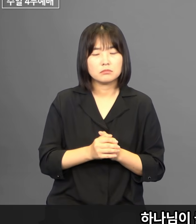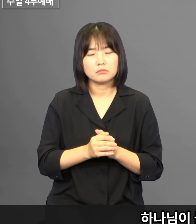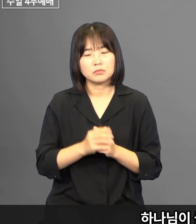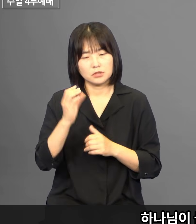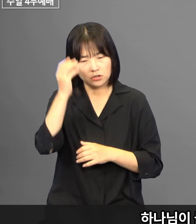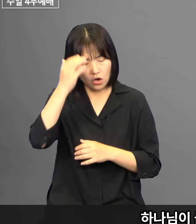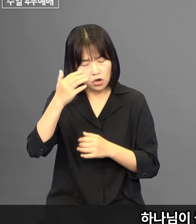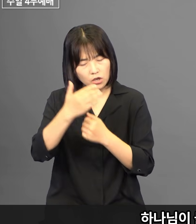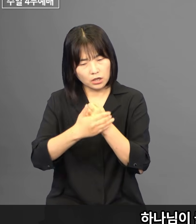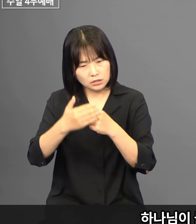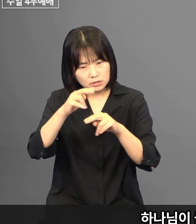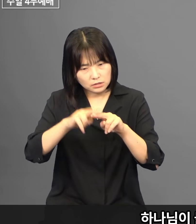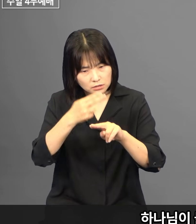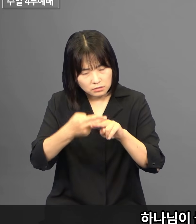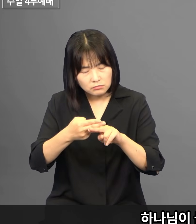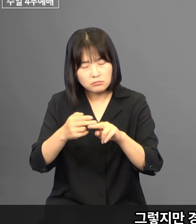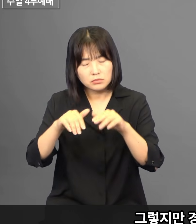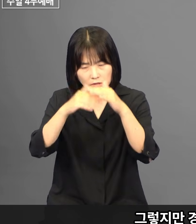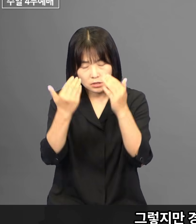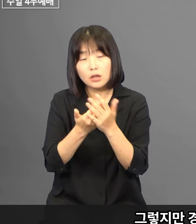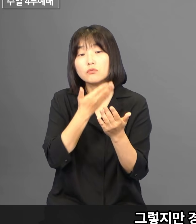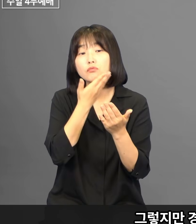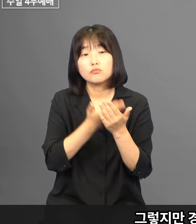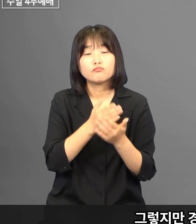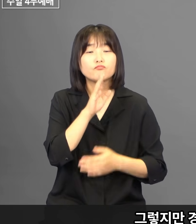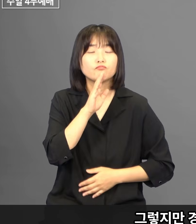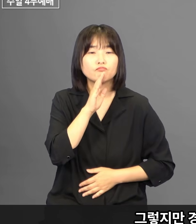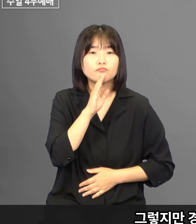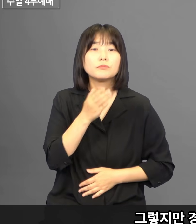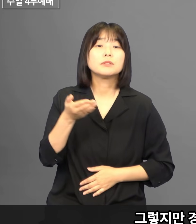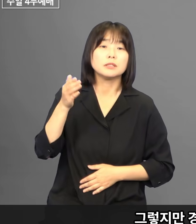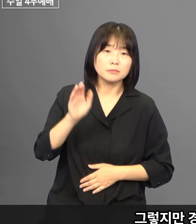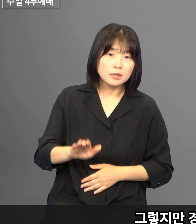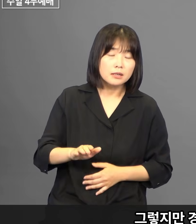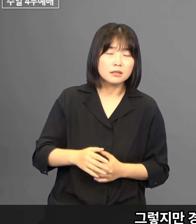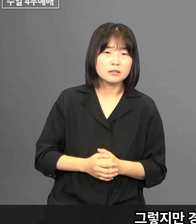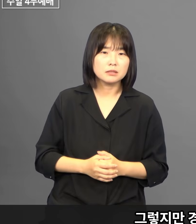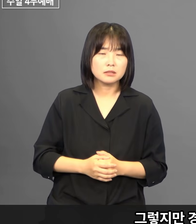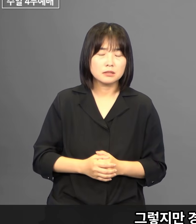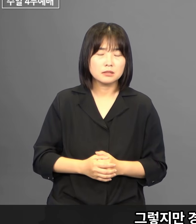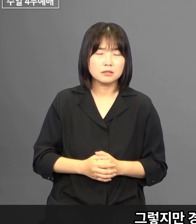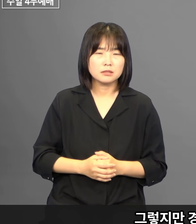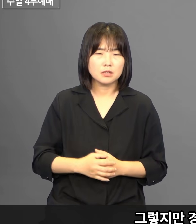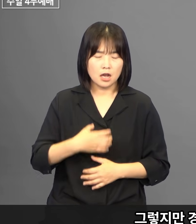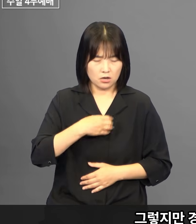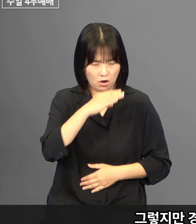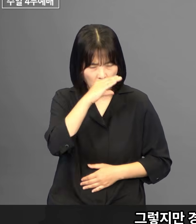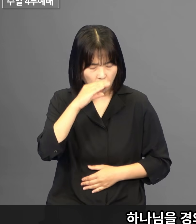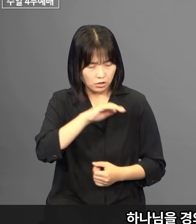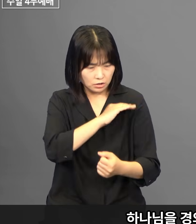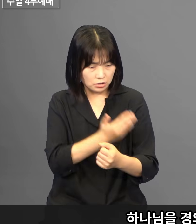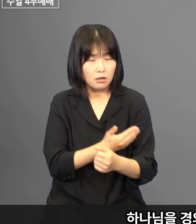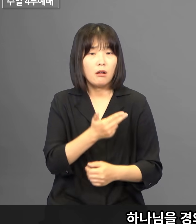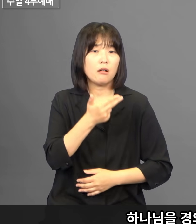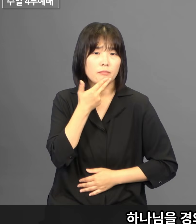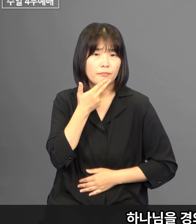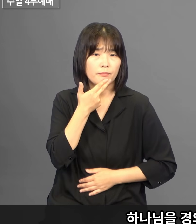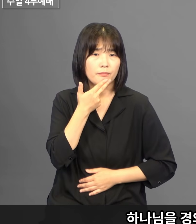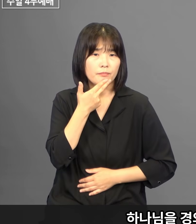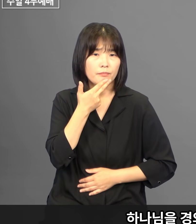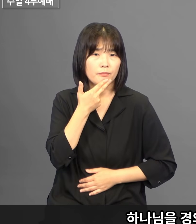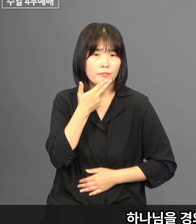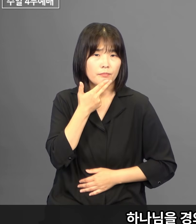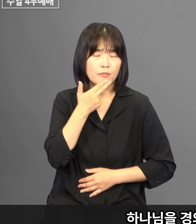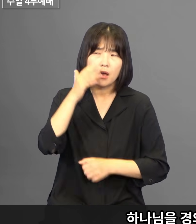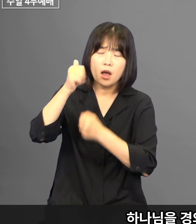하나님이 놀랍게 쓰시게 되죠. 그렇지만 경건의 능력은 없는데 하나님을 경외하지